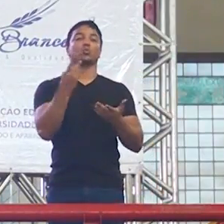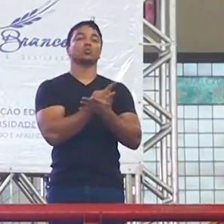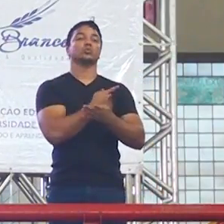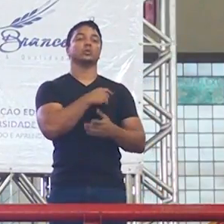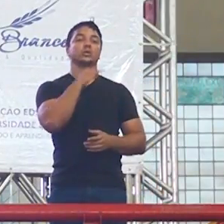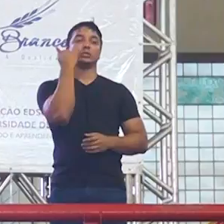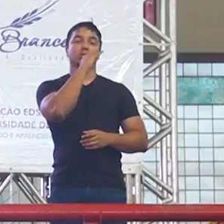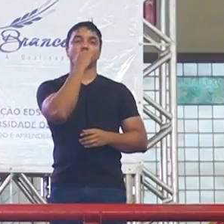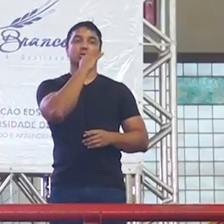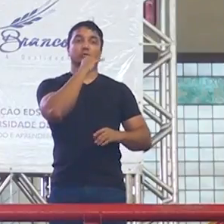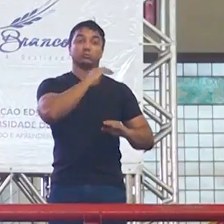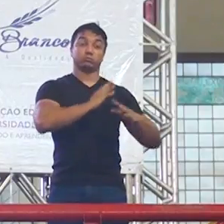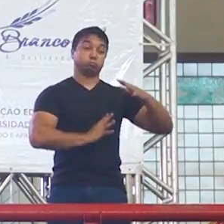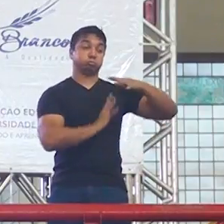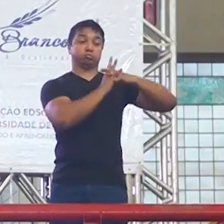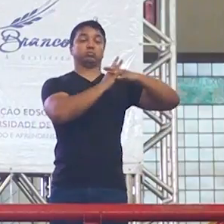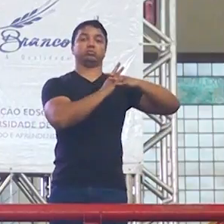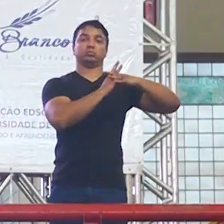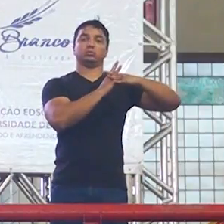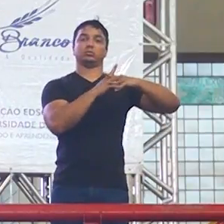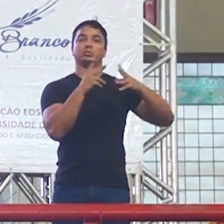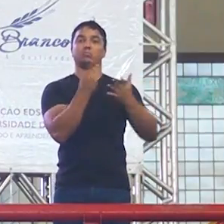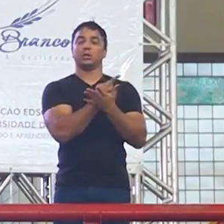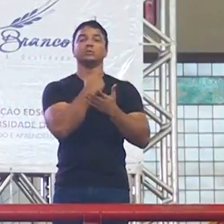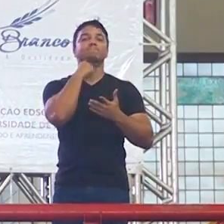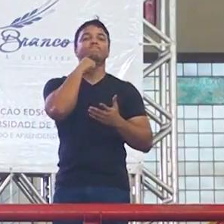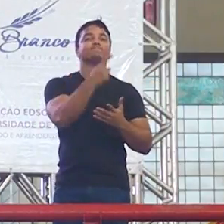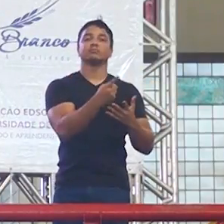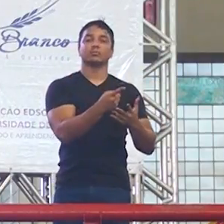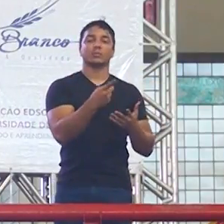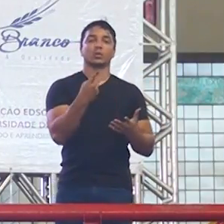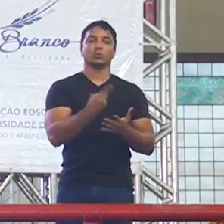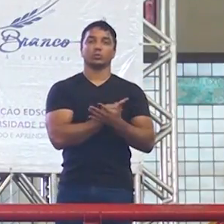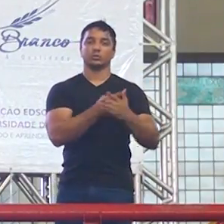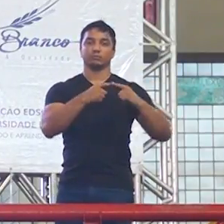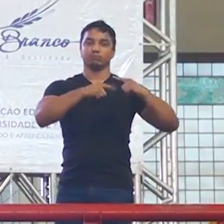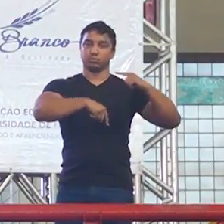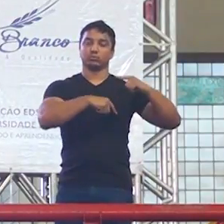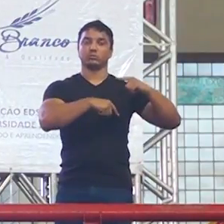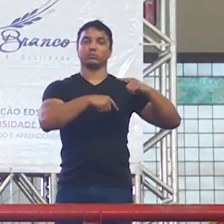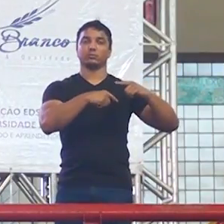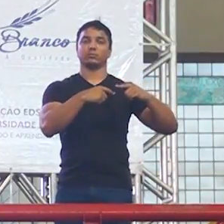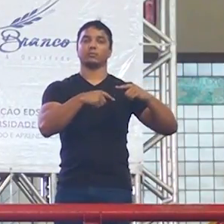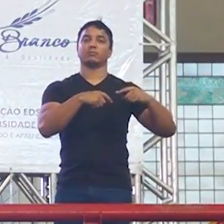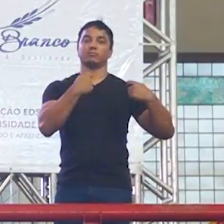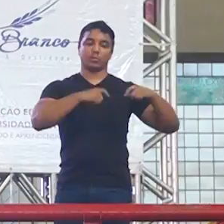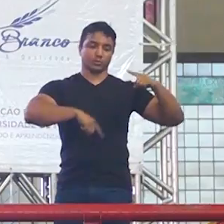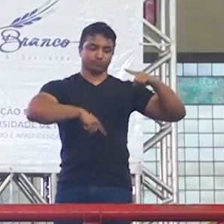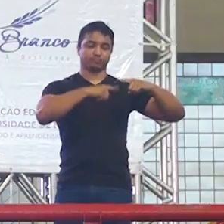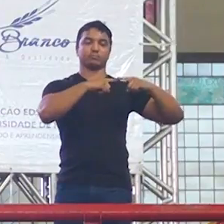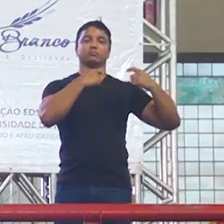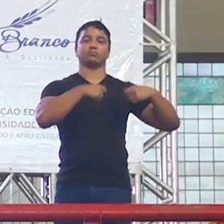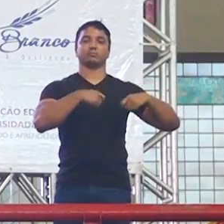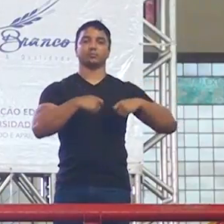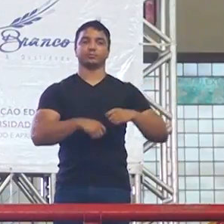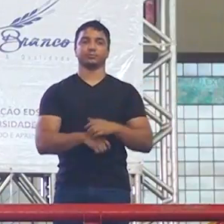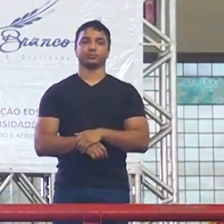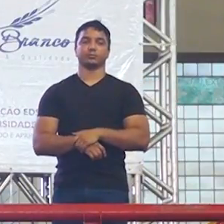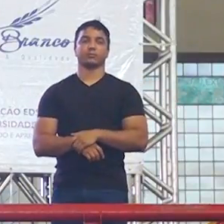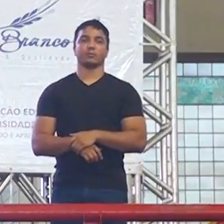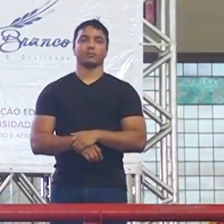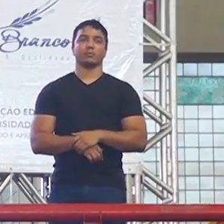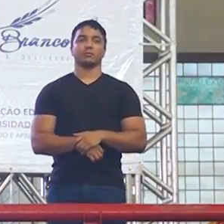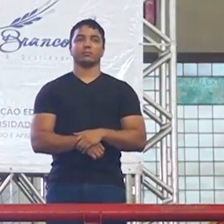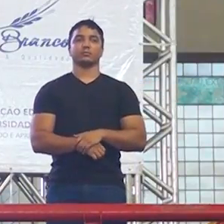sobrecarga. Veio mais corrente do que aquela casa suporta. Aí ele vai e desliga, beleza? Ok. Aí ele